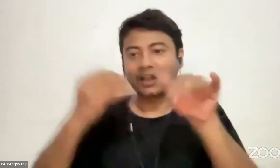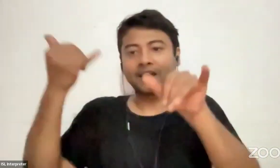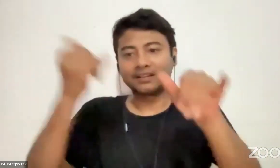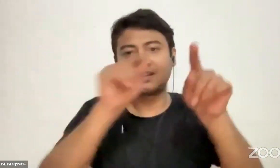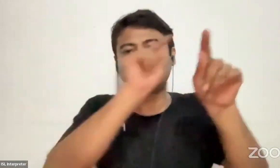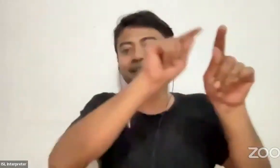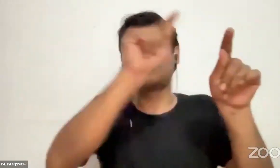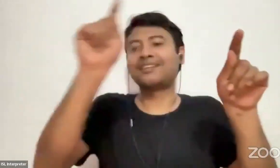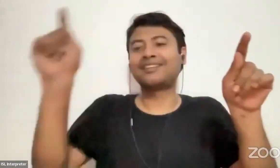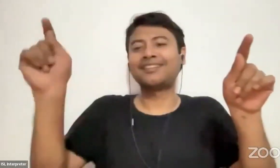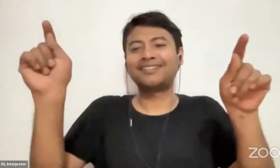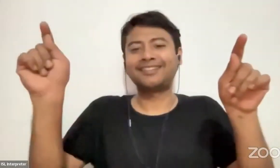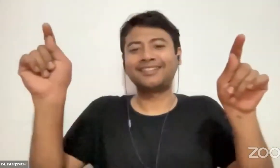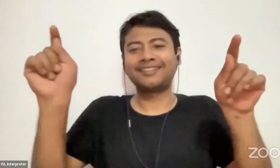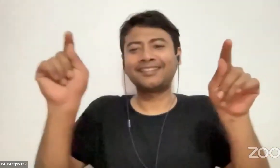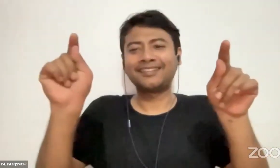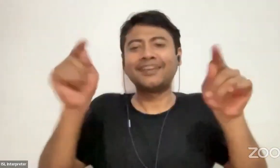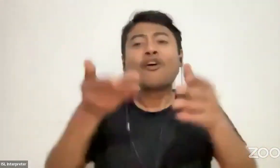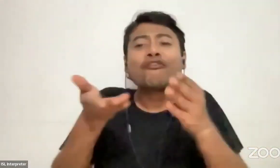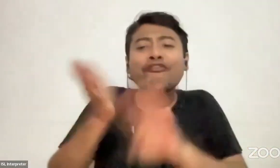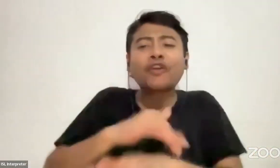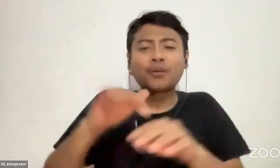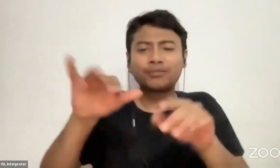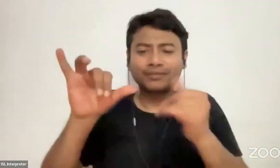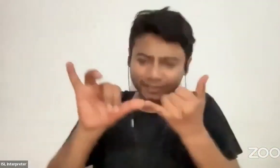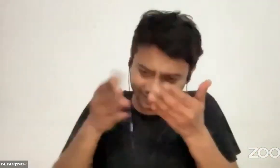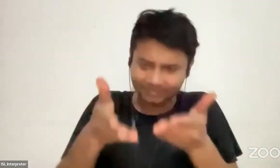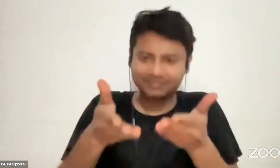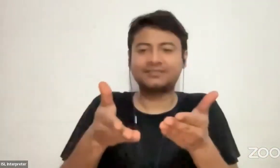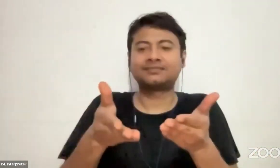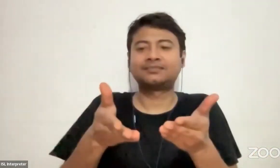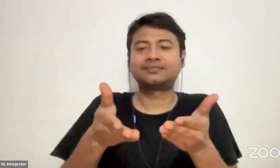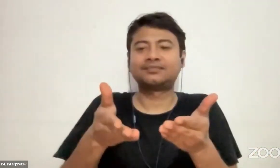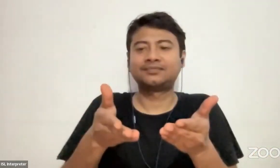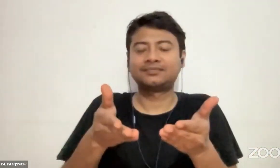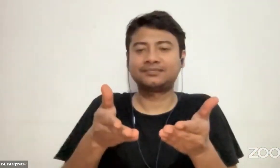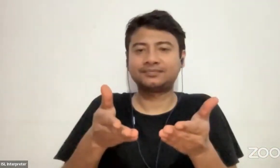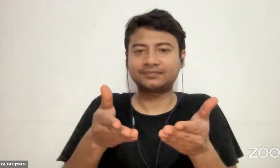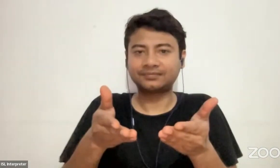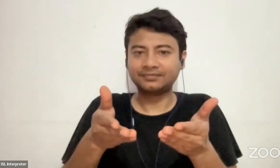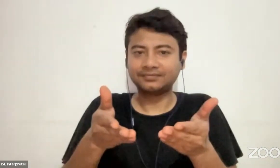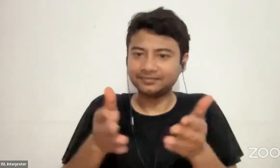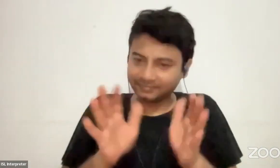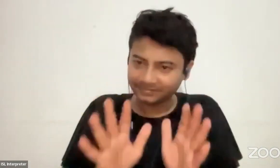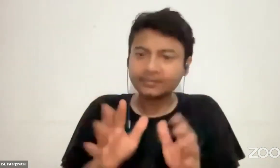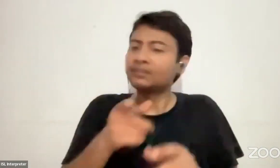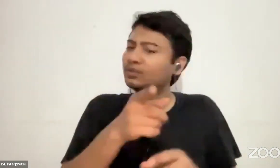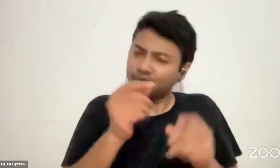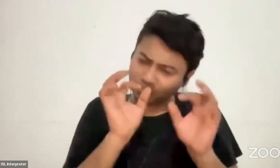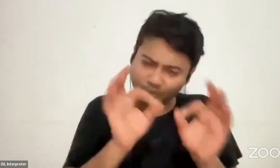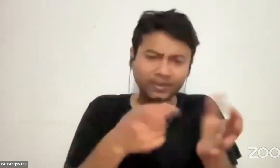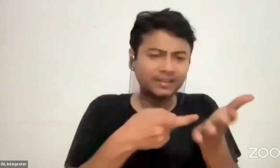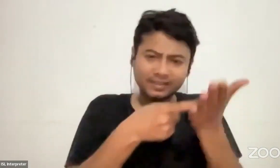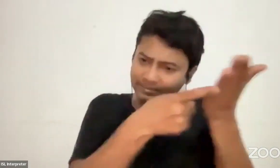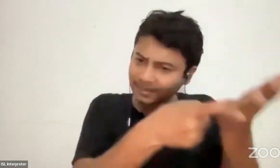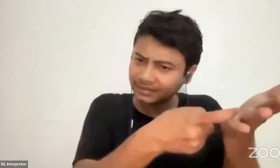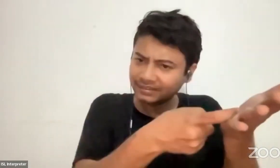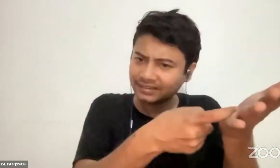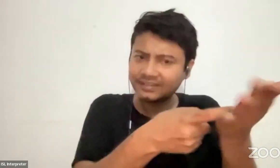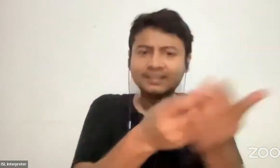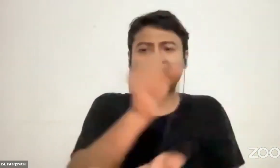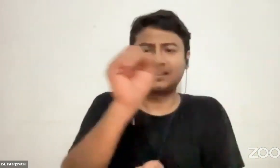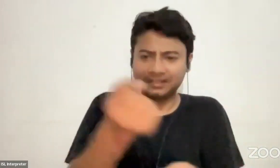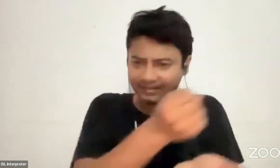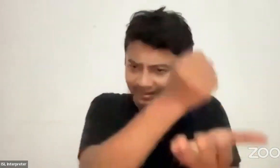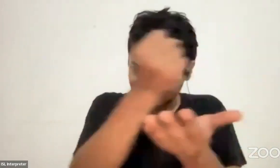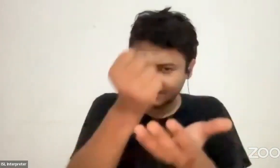कुछ लीला के प्रति आपकी कोई विशेष रुचि हो सकती है, तो इसलिए आप उनका सम्मान भी करें, उनको दिया भी दिखाएं, उनके पास